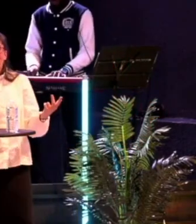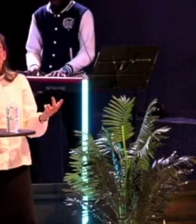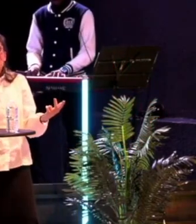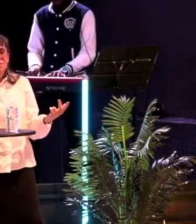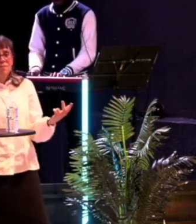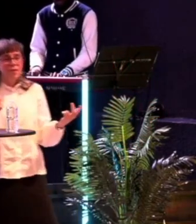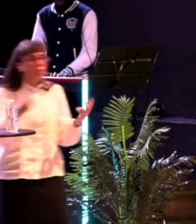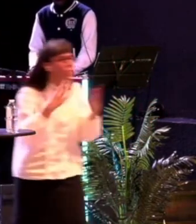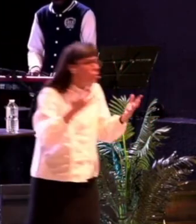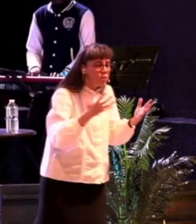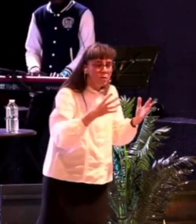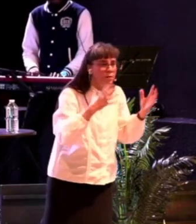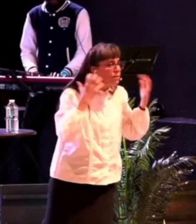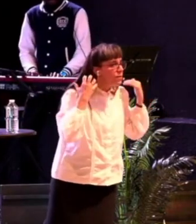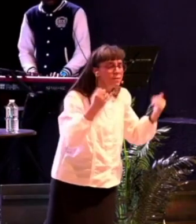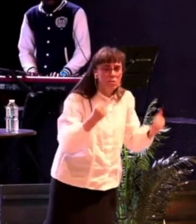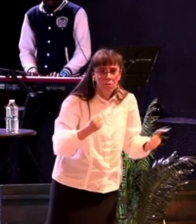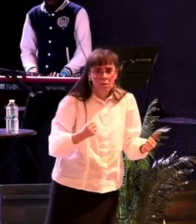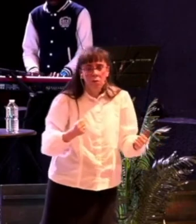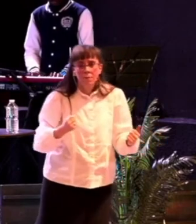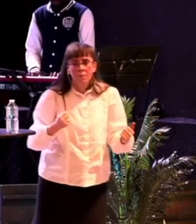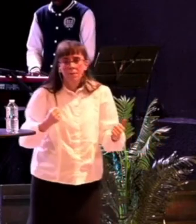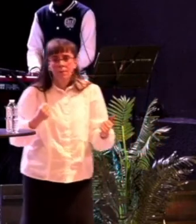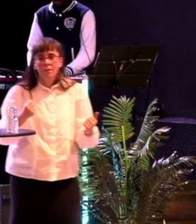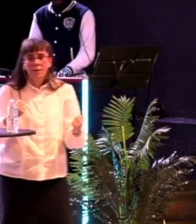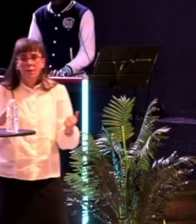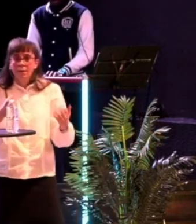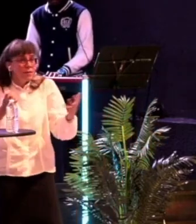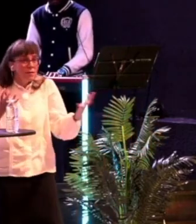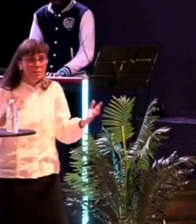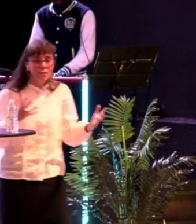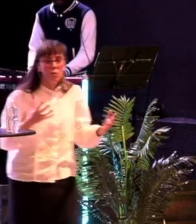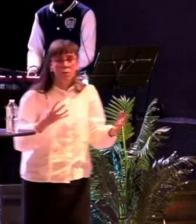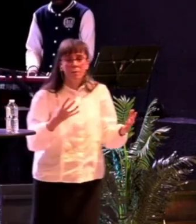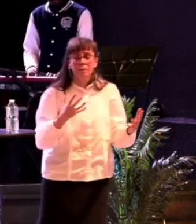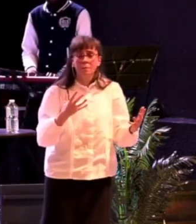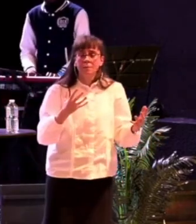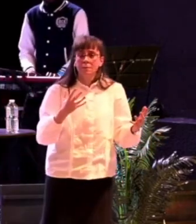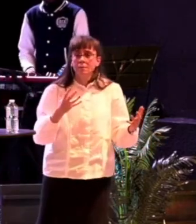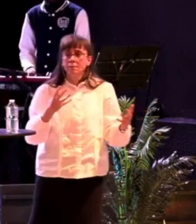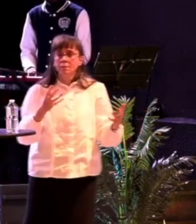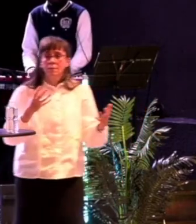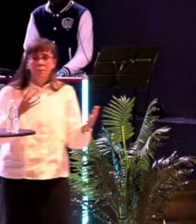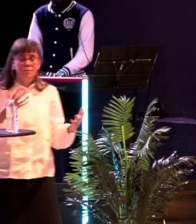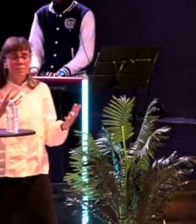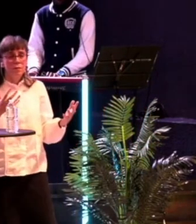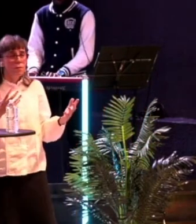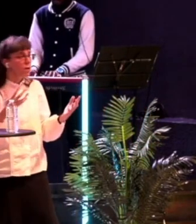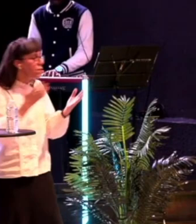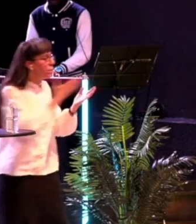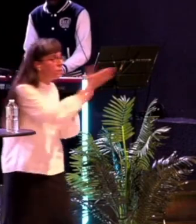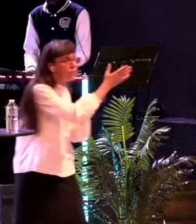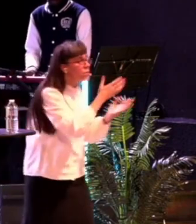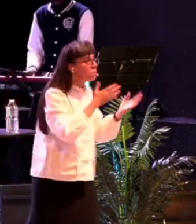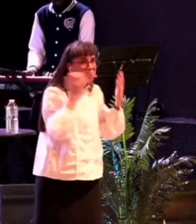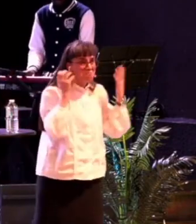Dieu ne t'entend plus. And you have the impression God doesn't listen to you. Dieu ne parle plus. It doesn't exist anymore. Tu demandes une direction, mais silence radio. You have